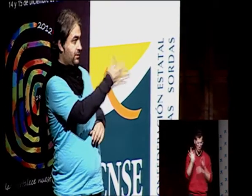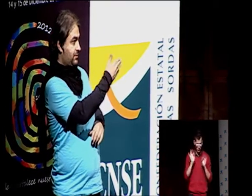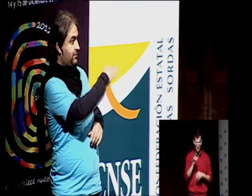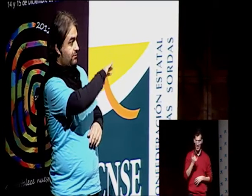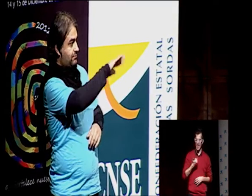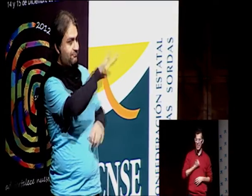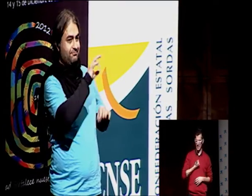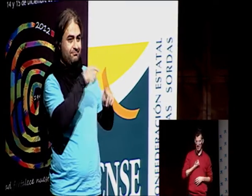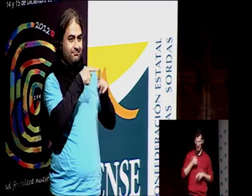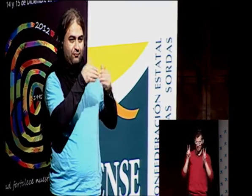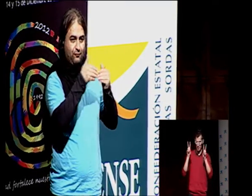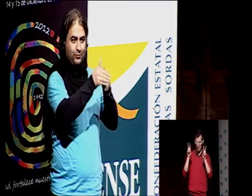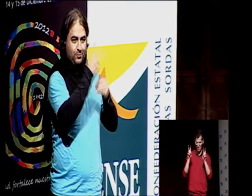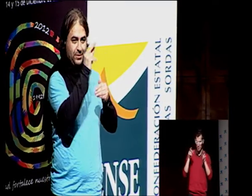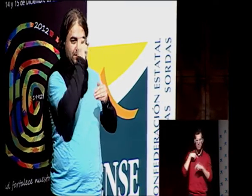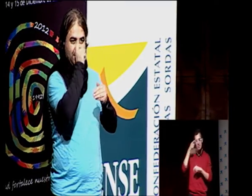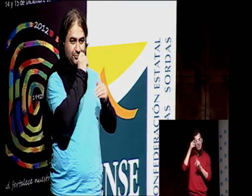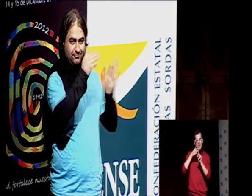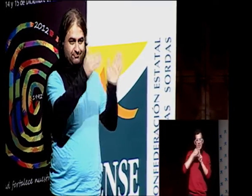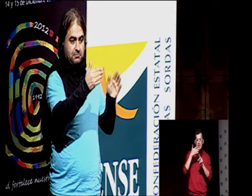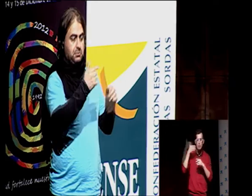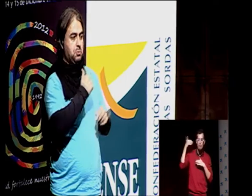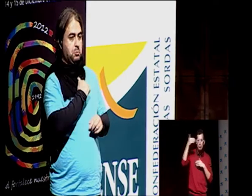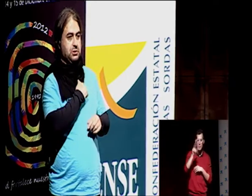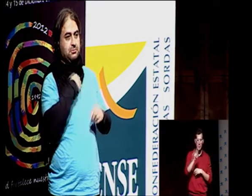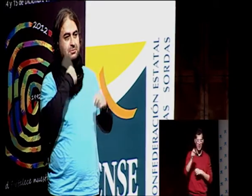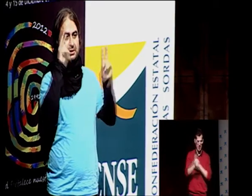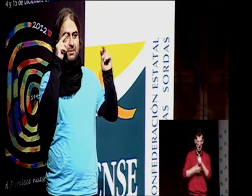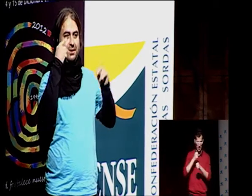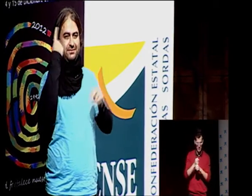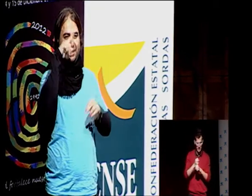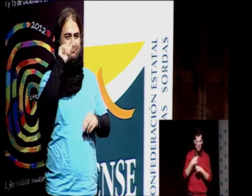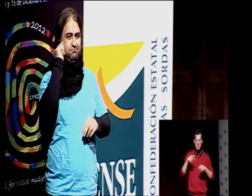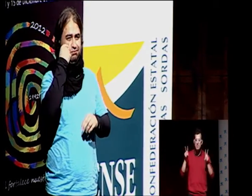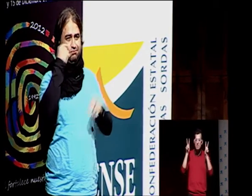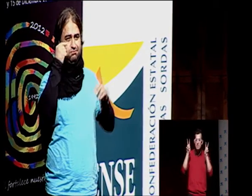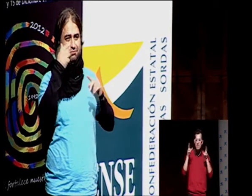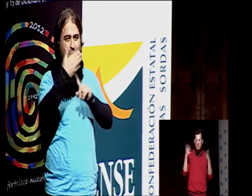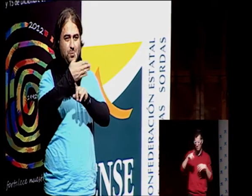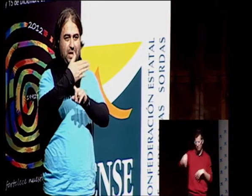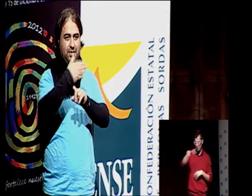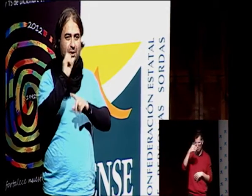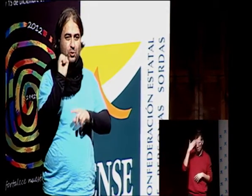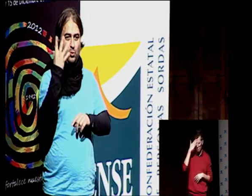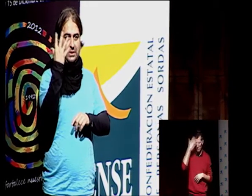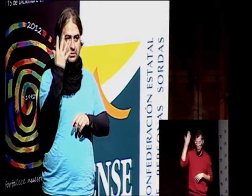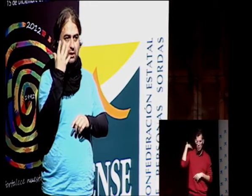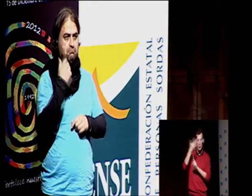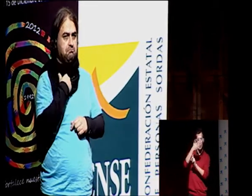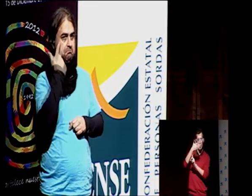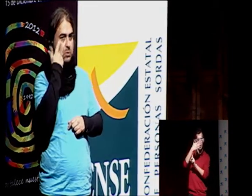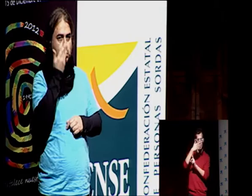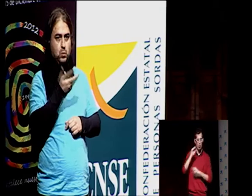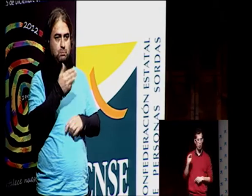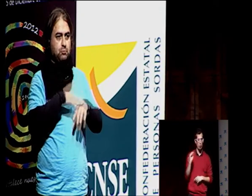tiempo una es en relación a identidad acerca del futuro de aquí a 20 años y otro es el tema Me imagino que os habréis